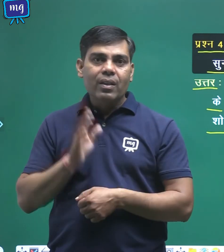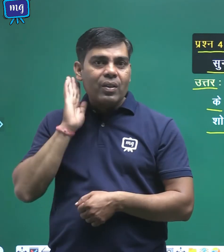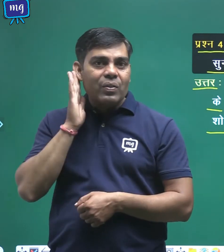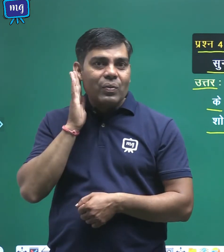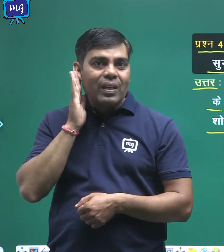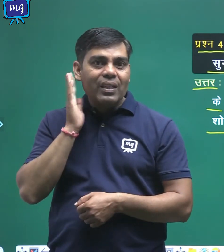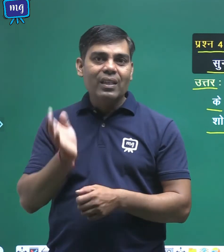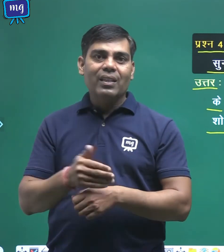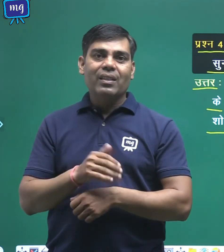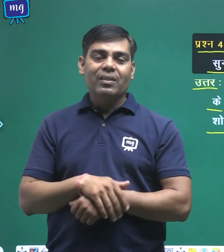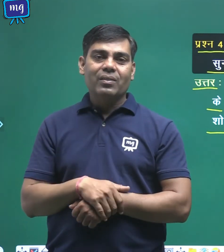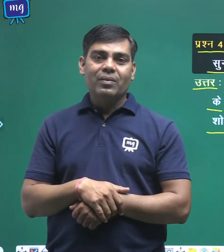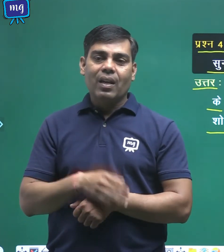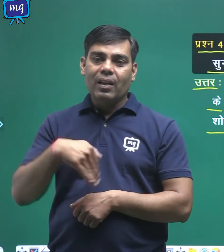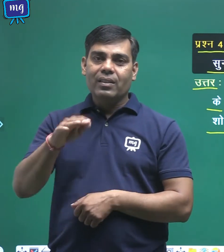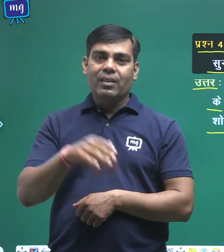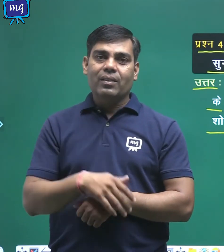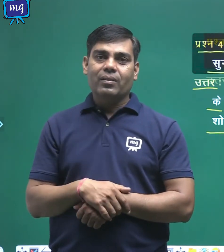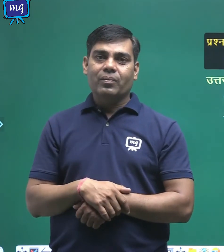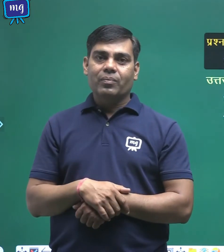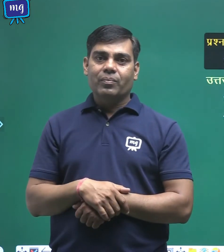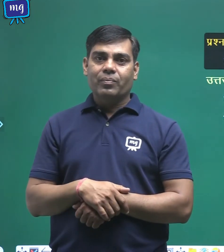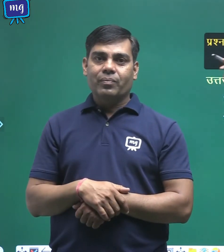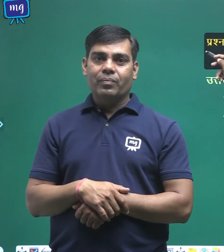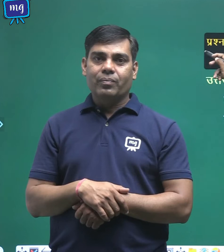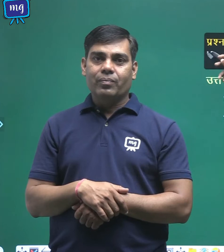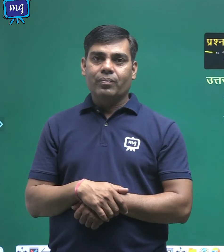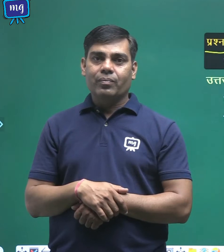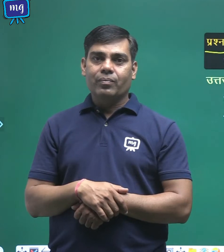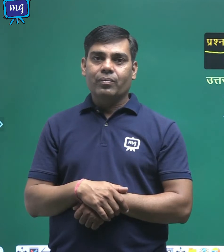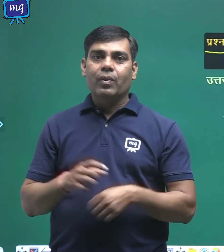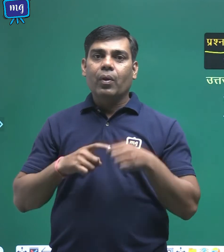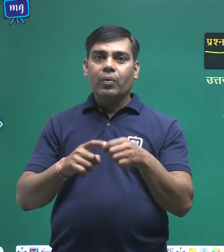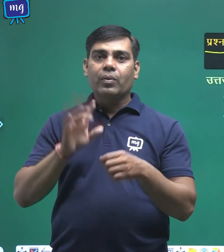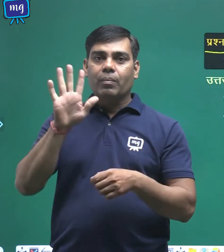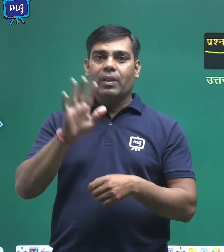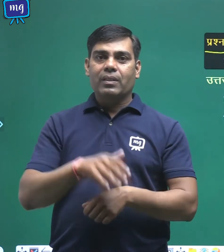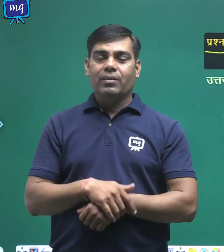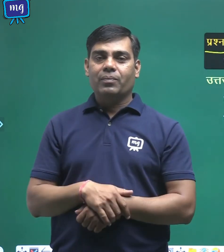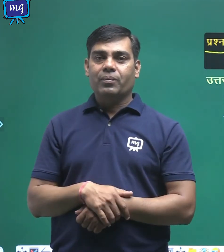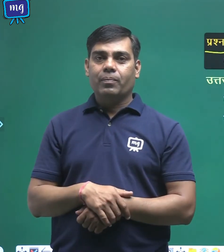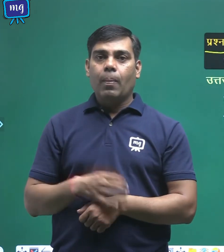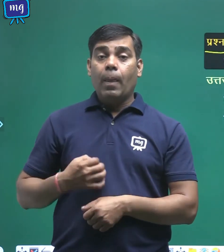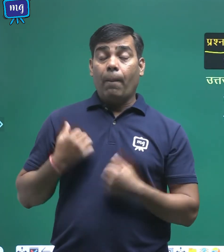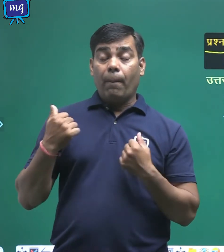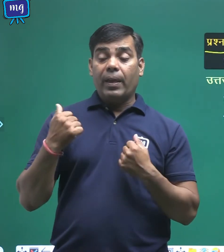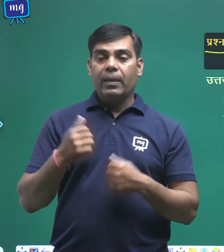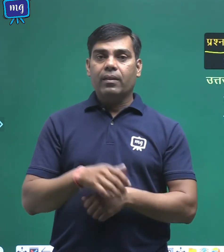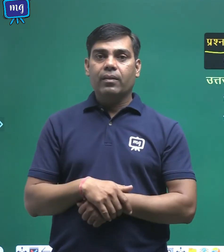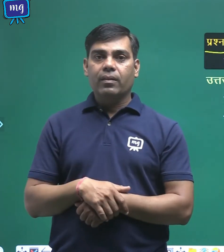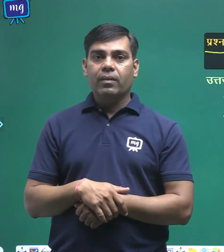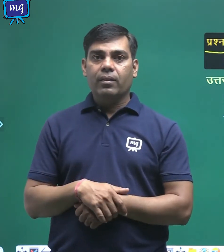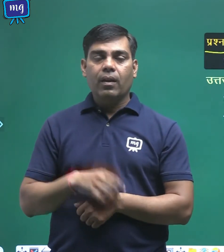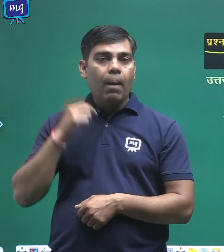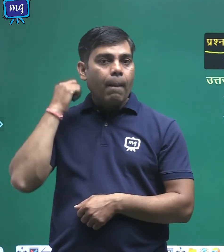सुनाते थे। आगे चलें। प्रश्न 5, वीर